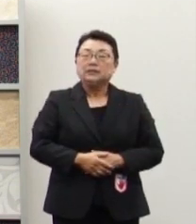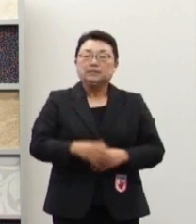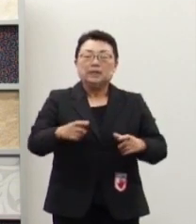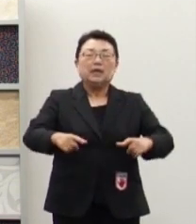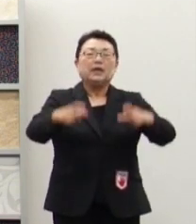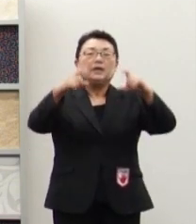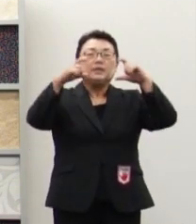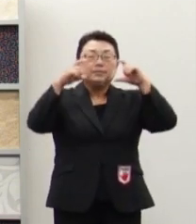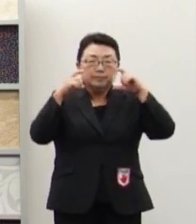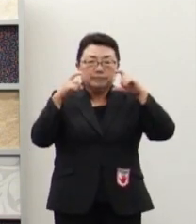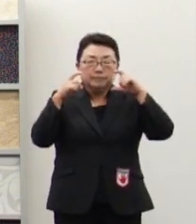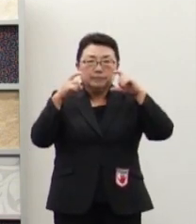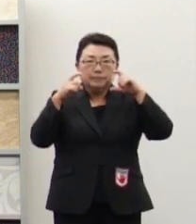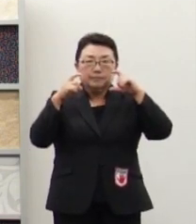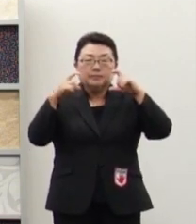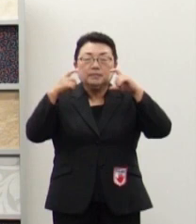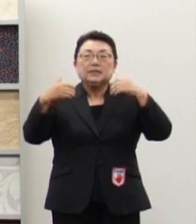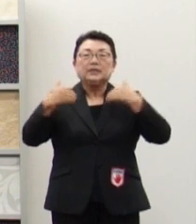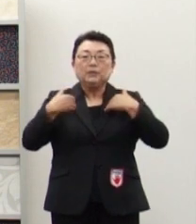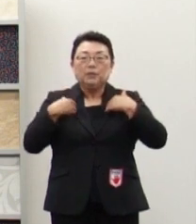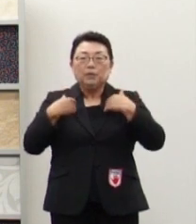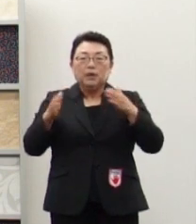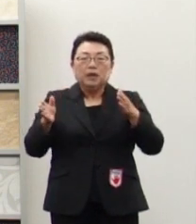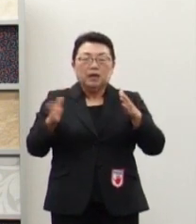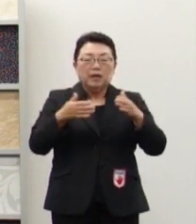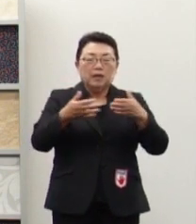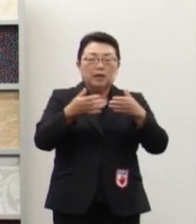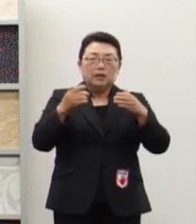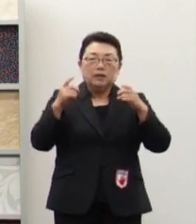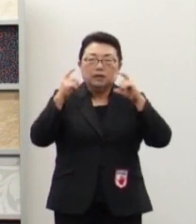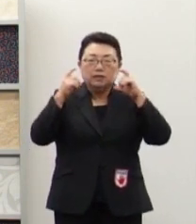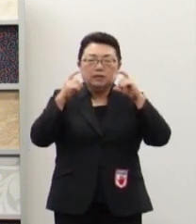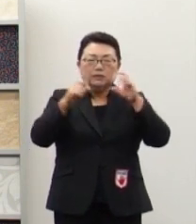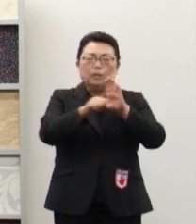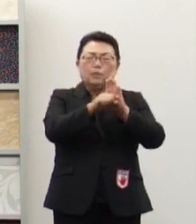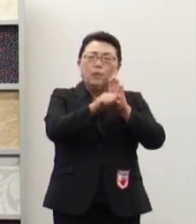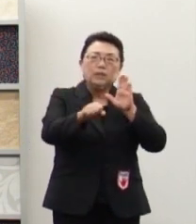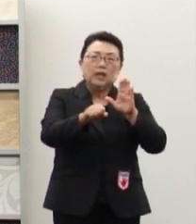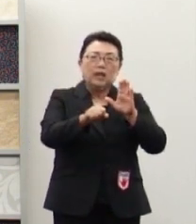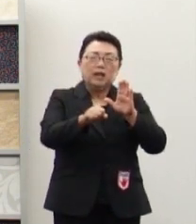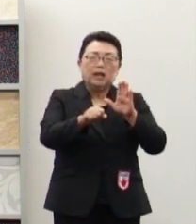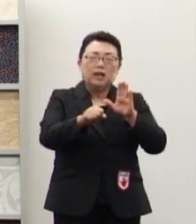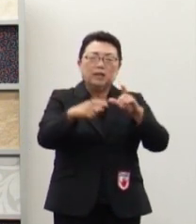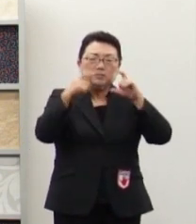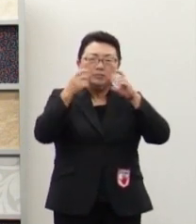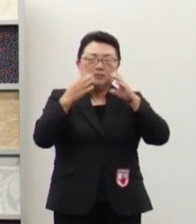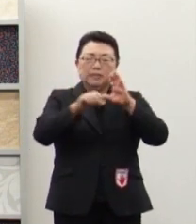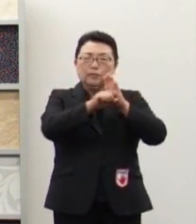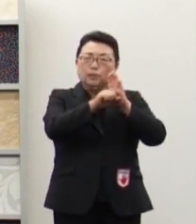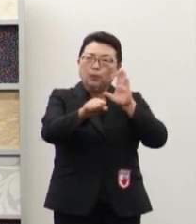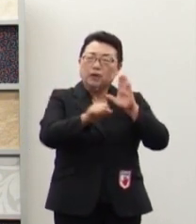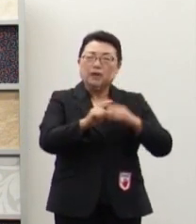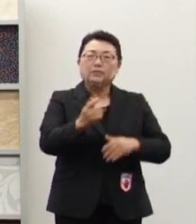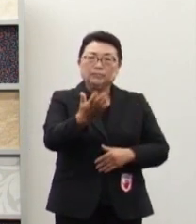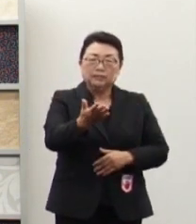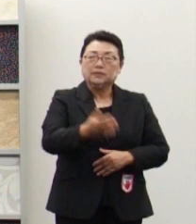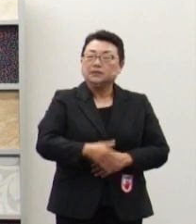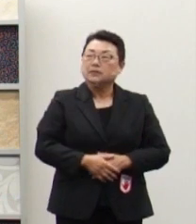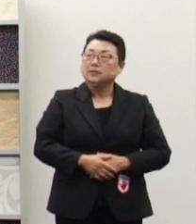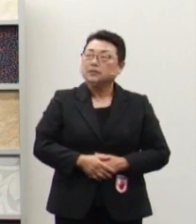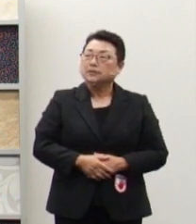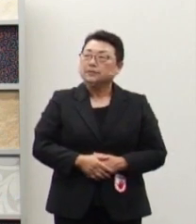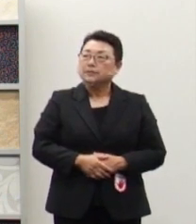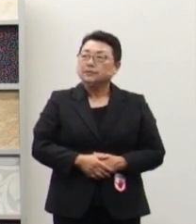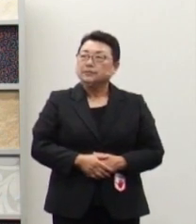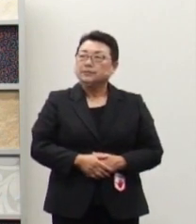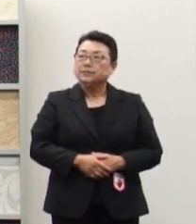着用を求めてからその部活動で着用を求めたことによる効果といいますか、その辺についてどのように今申し出ていれば分